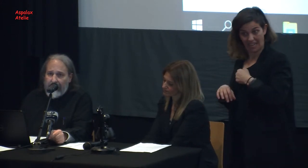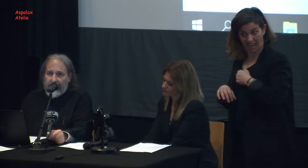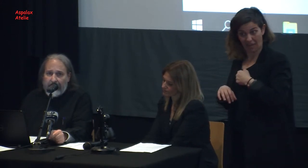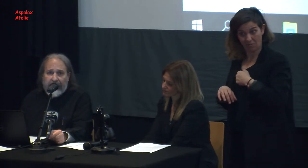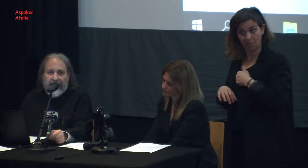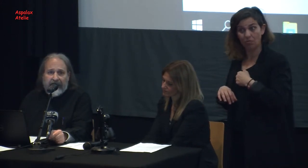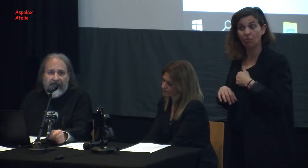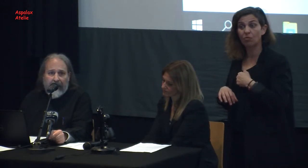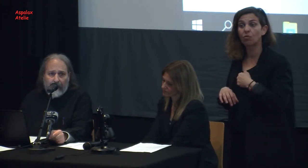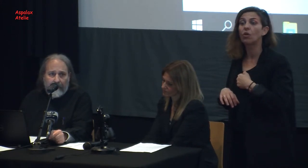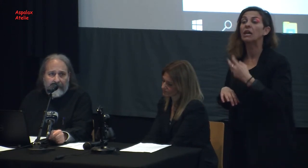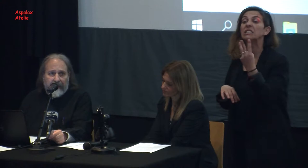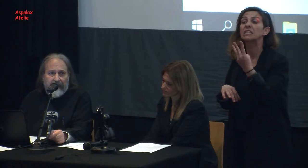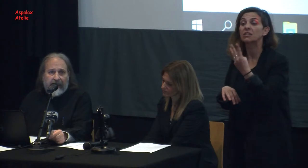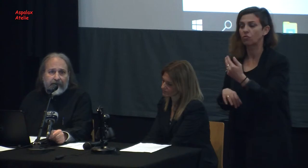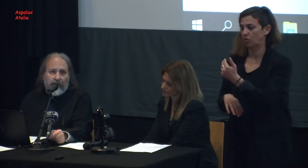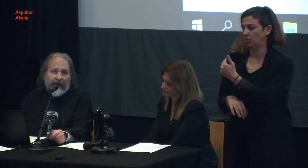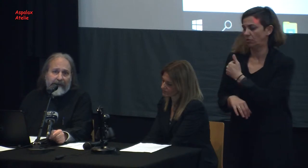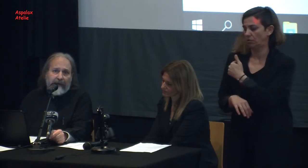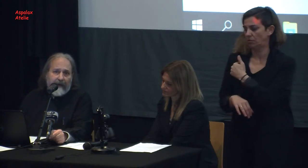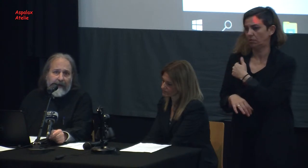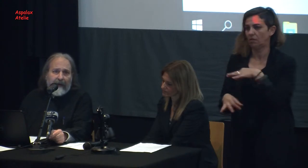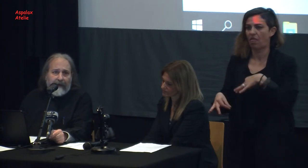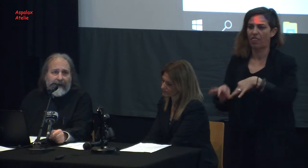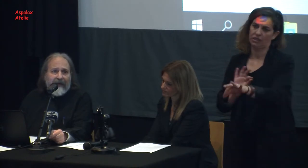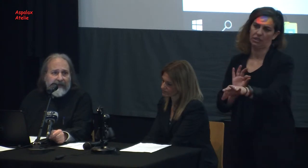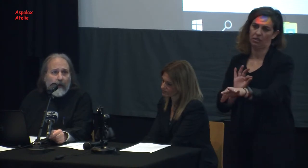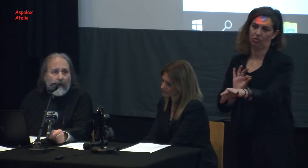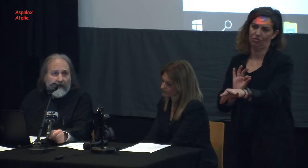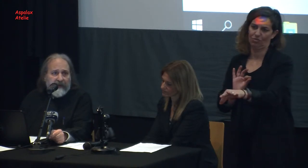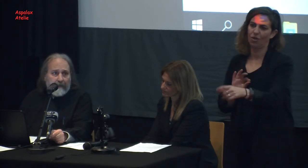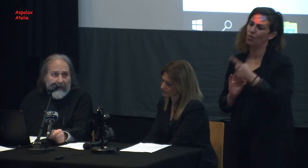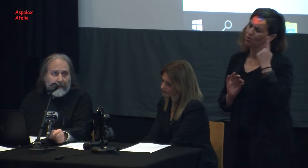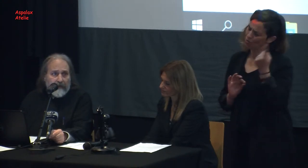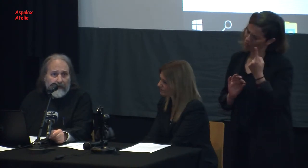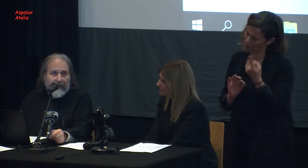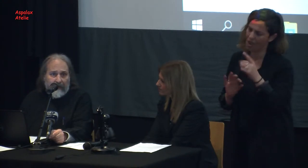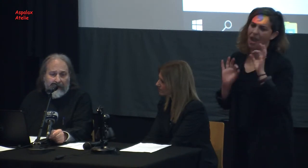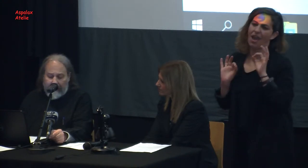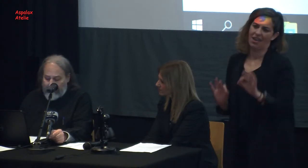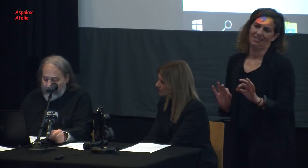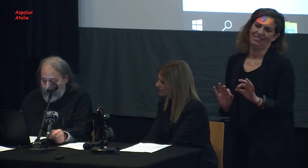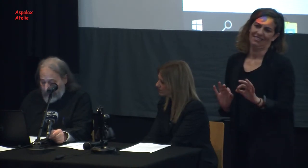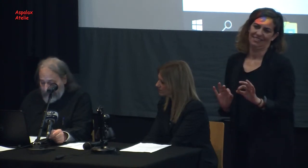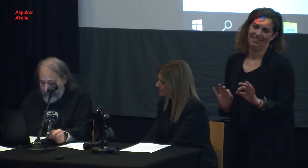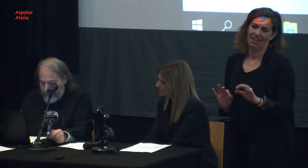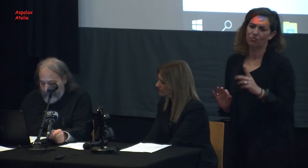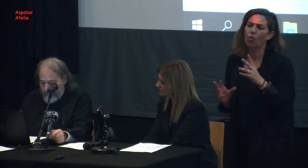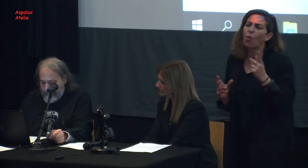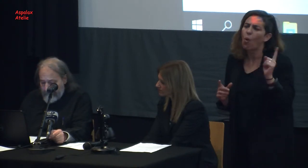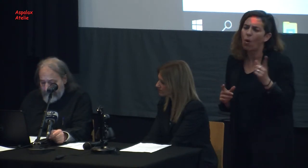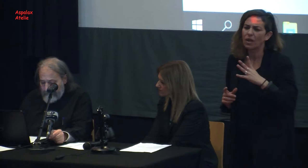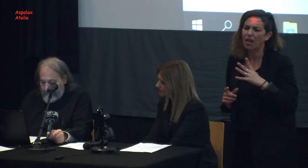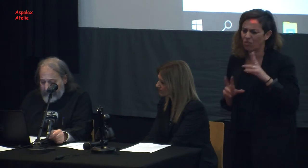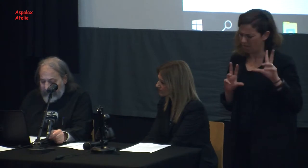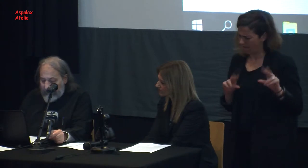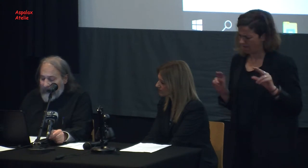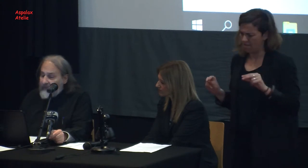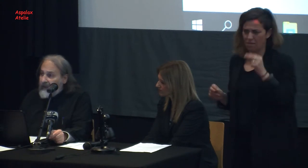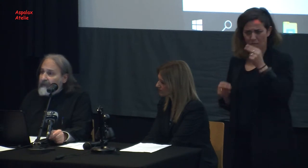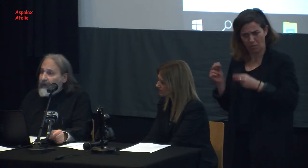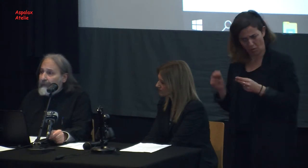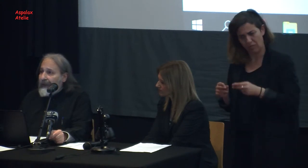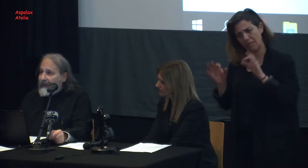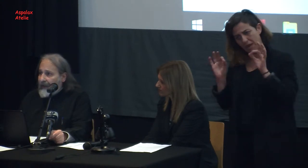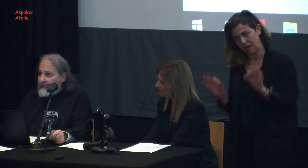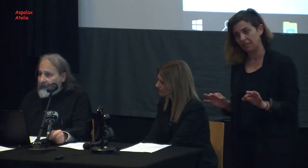φορές θέμα διαζυγίου. Και αυτό κάτι κλασικό στην περίπτωση των μανιοκαταθλητικών. Τελικά